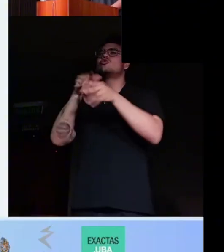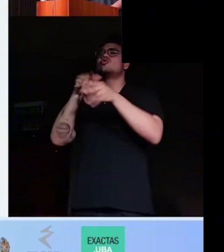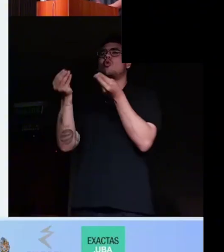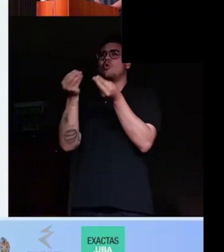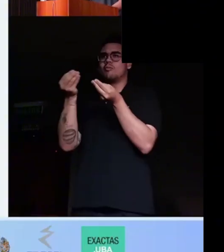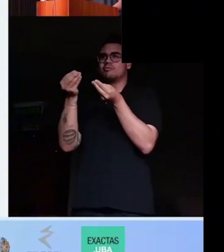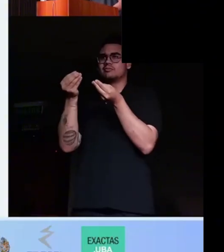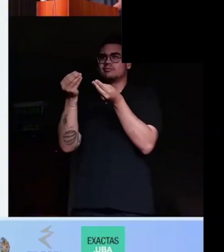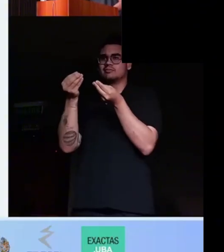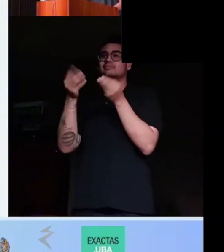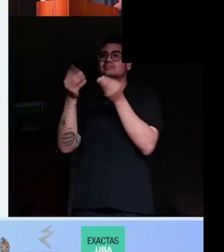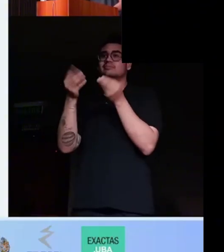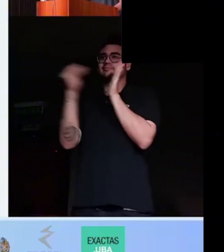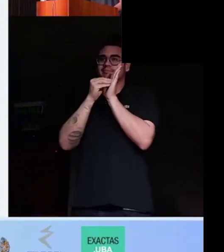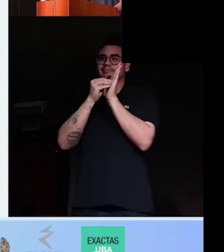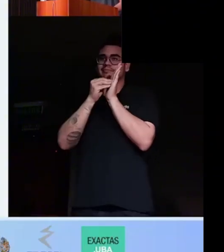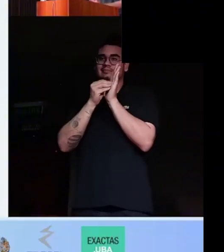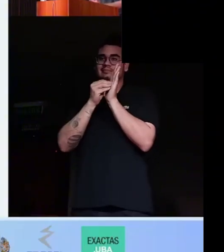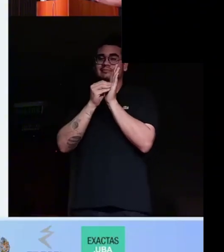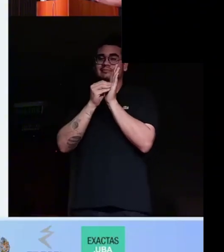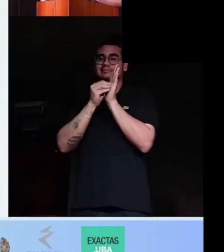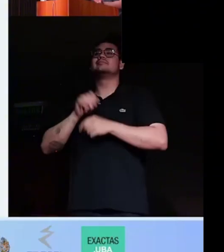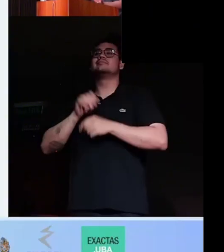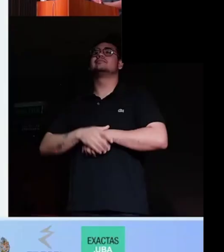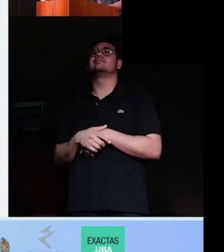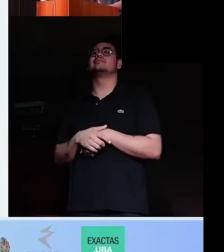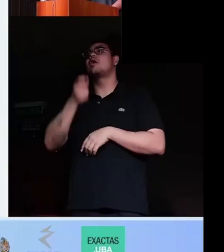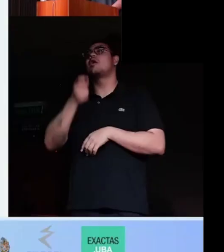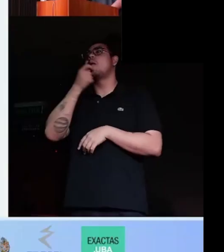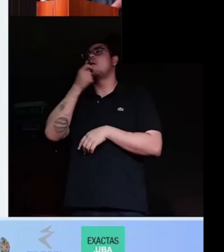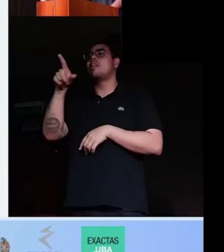Esa es la forma en que en el programa distingue distintos tipos de señas.